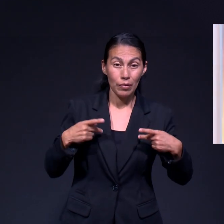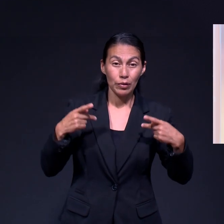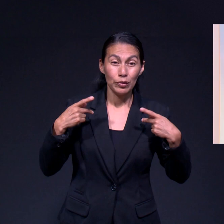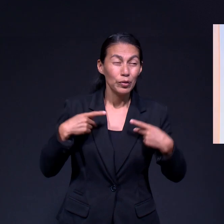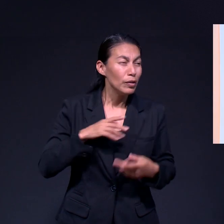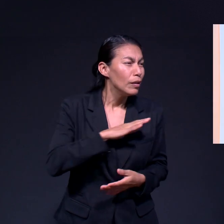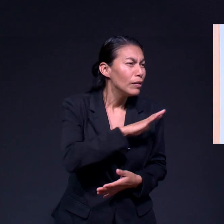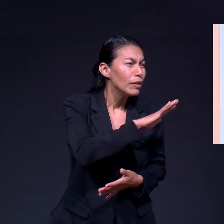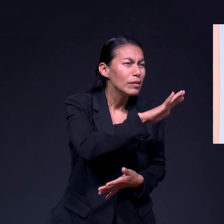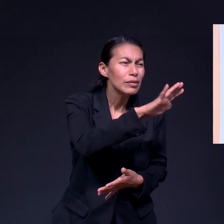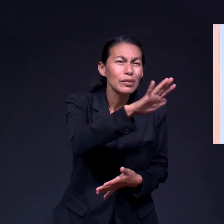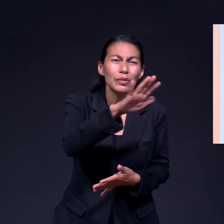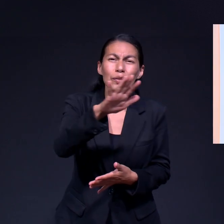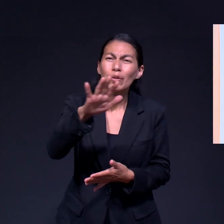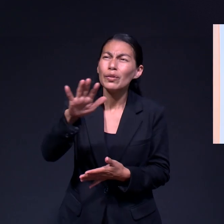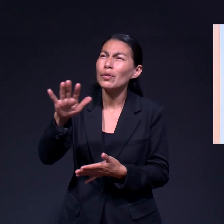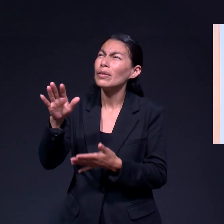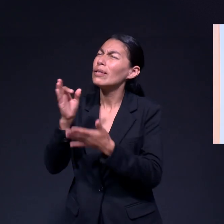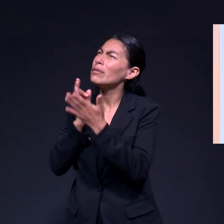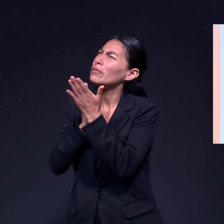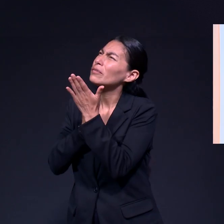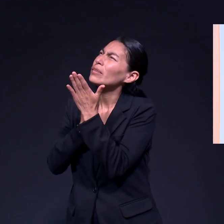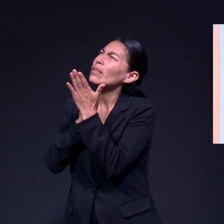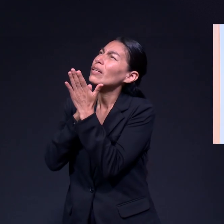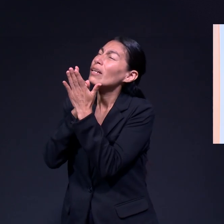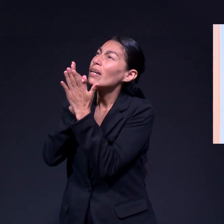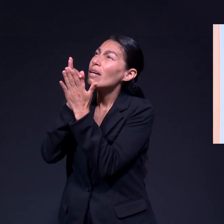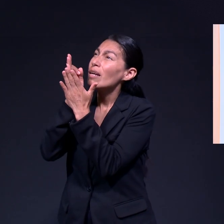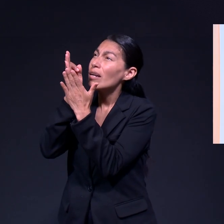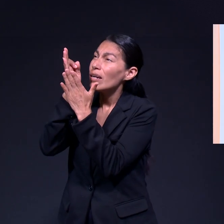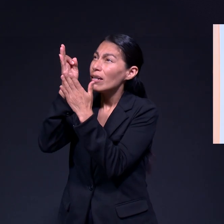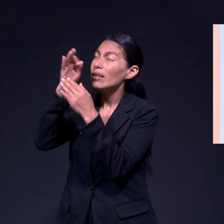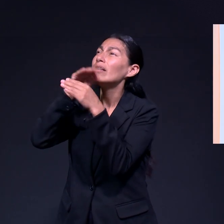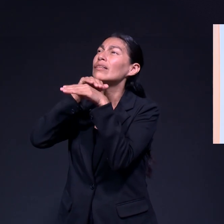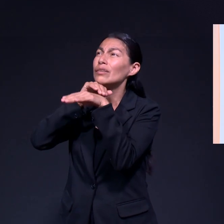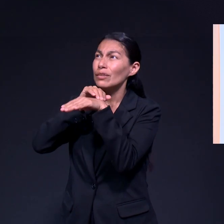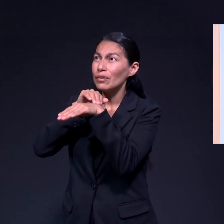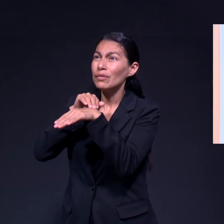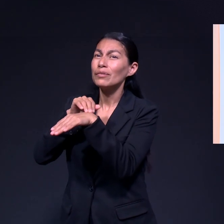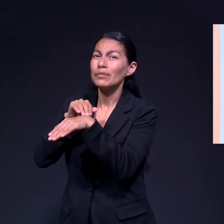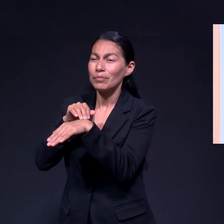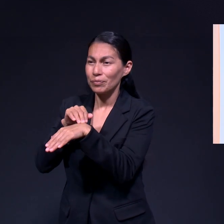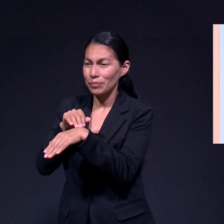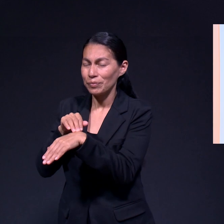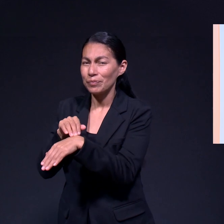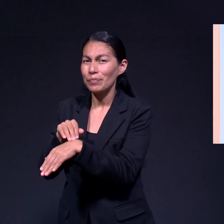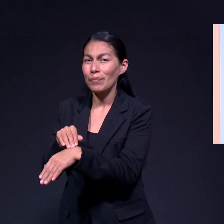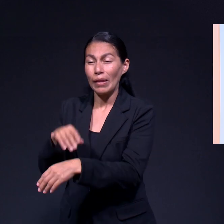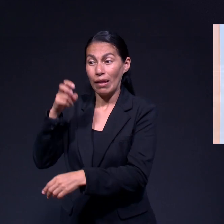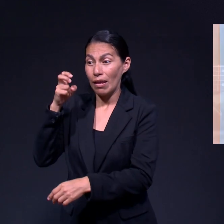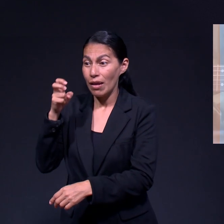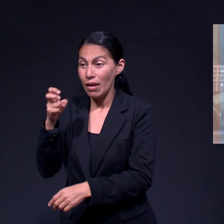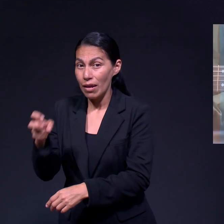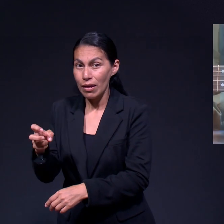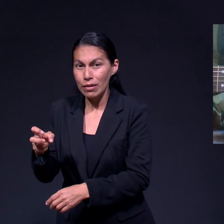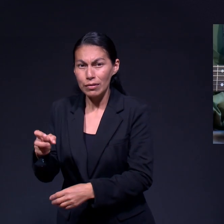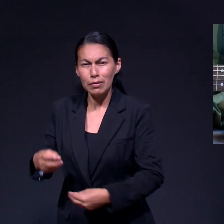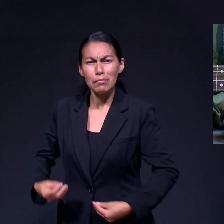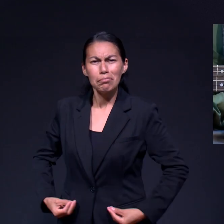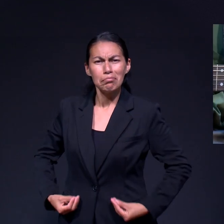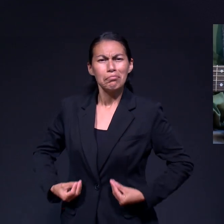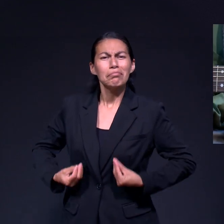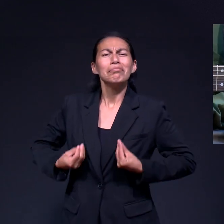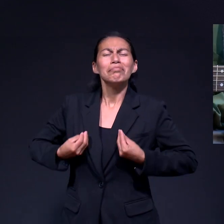el que habitar al abrigo del altísimo aquel